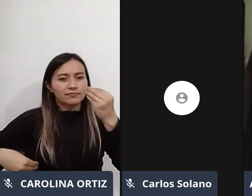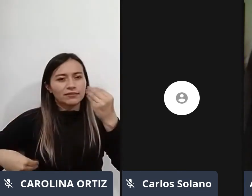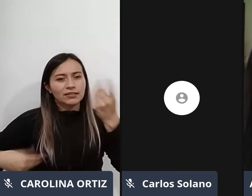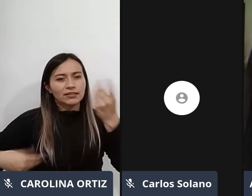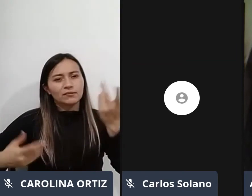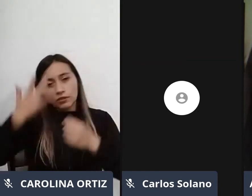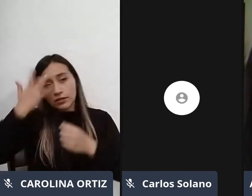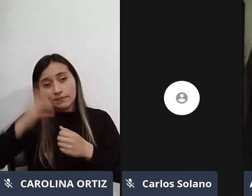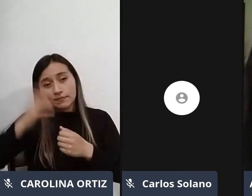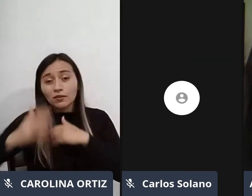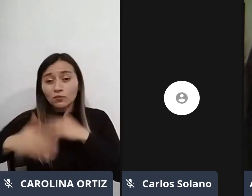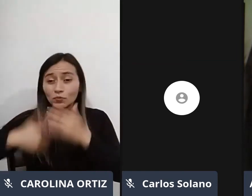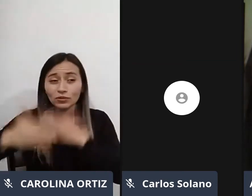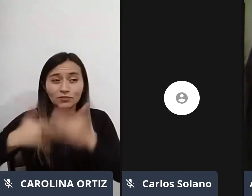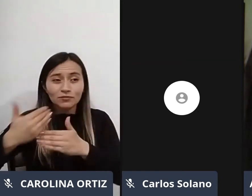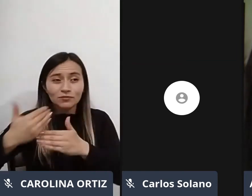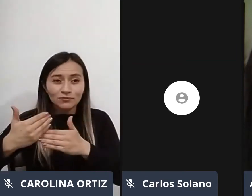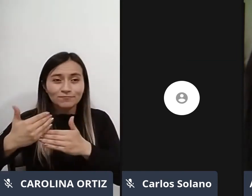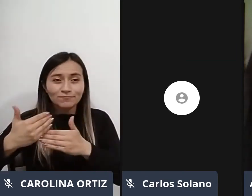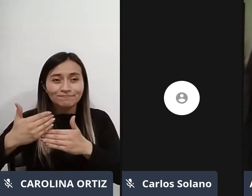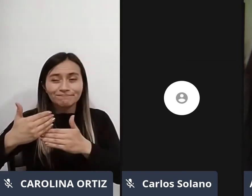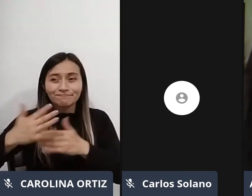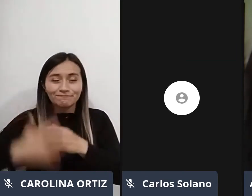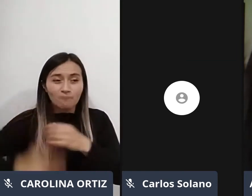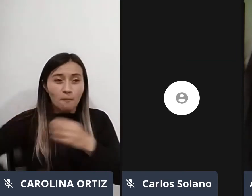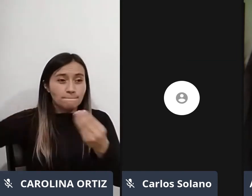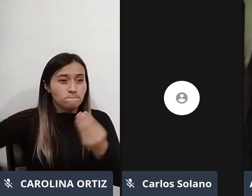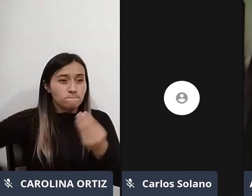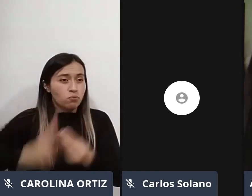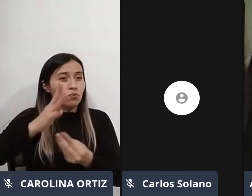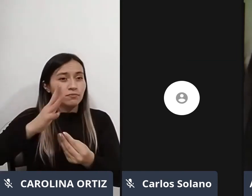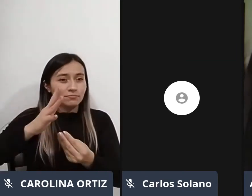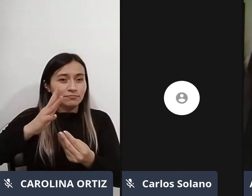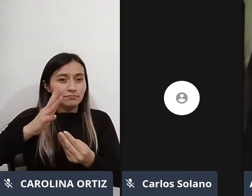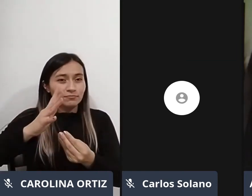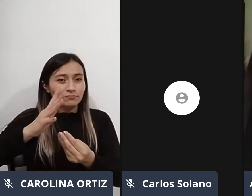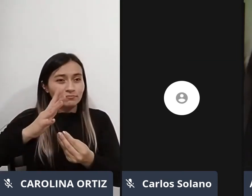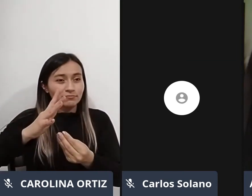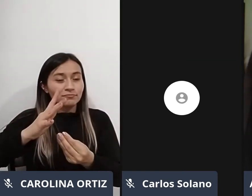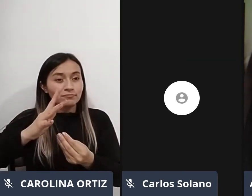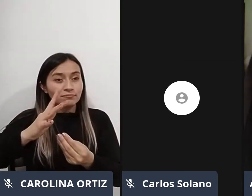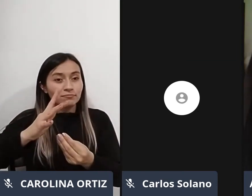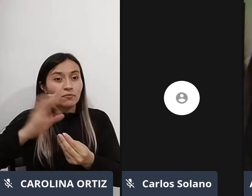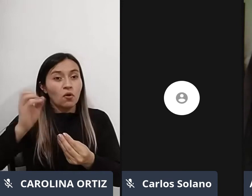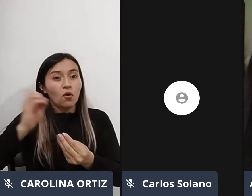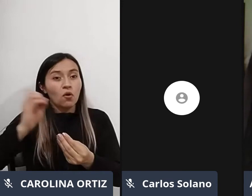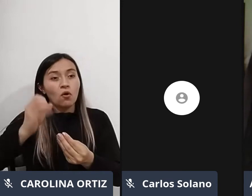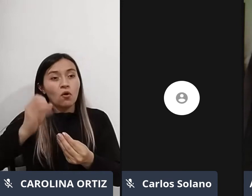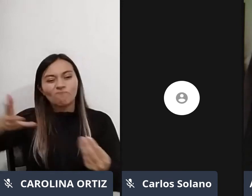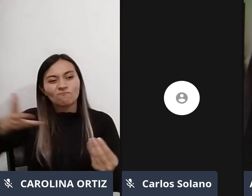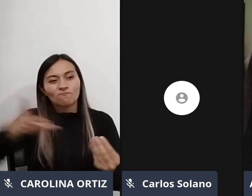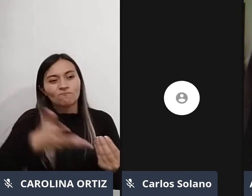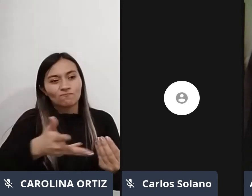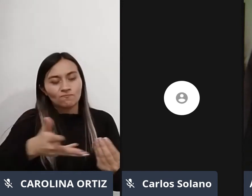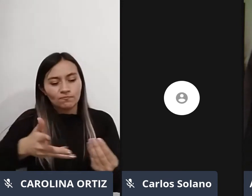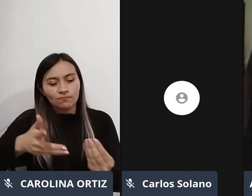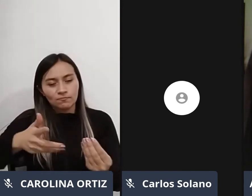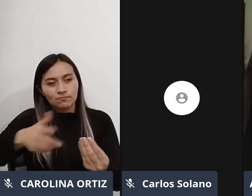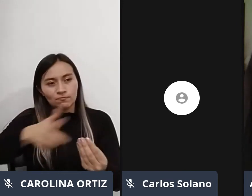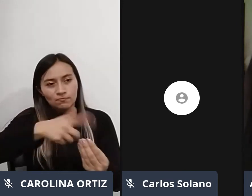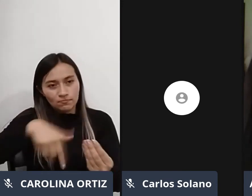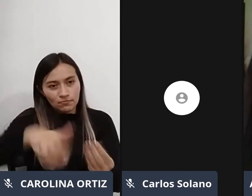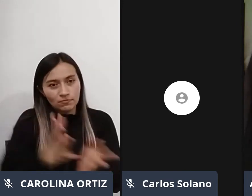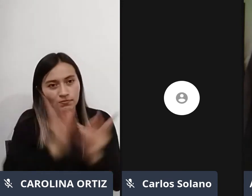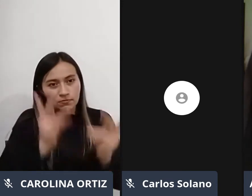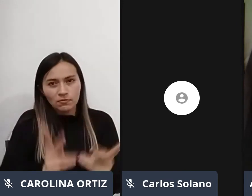tienden a ser tan transgresores que hacen que los estudiantes empiecen a empoderarse de la escuela, empiecen a reconocer que hay